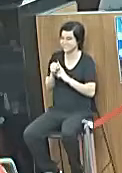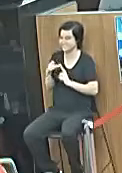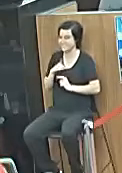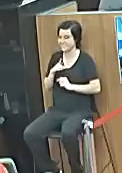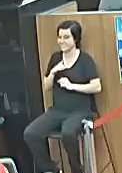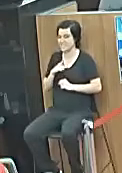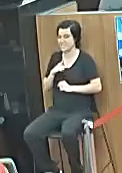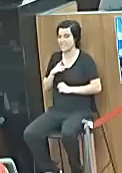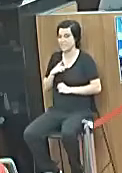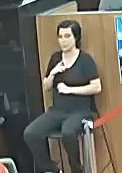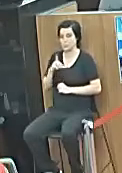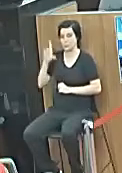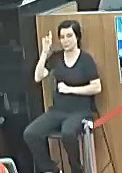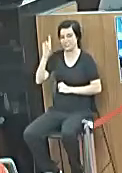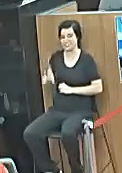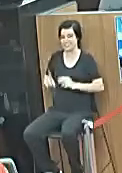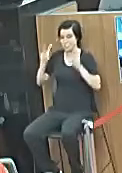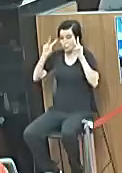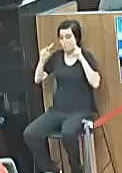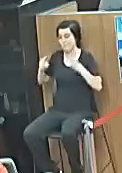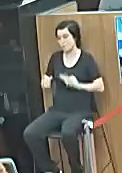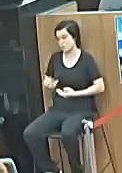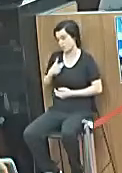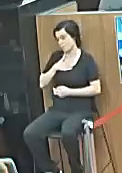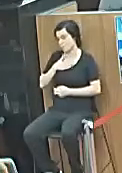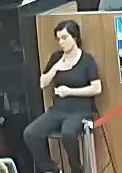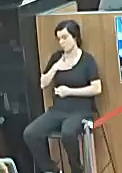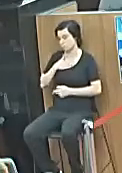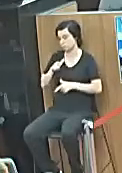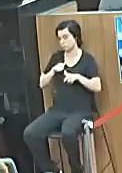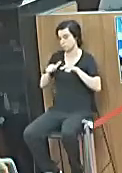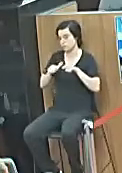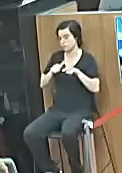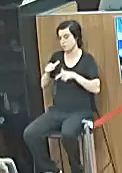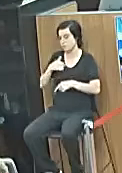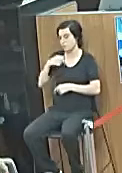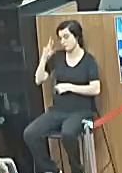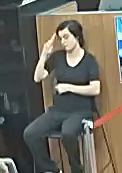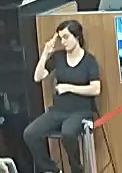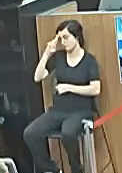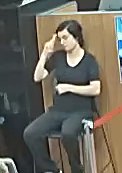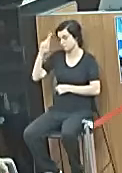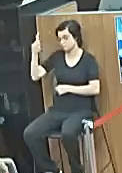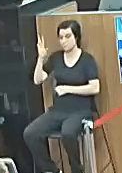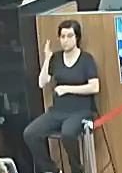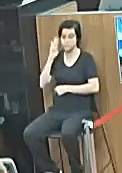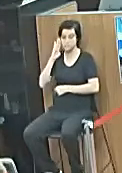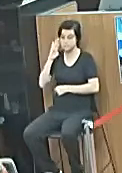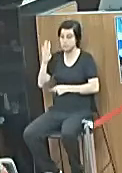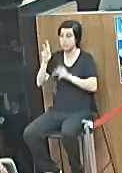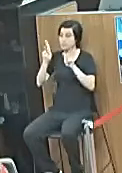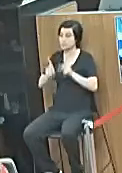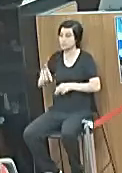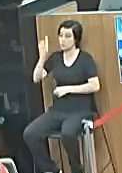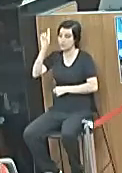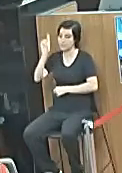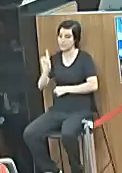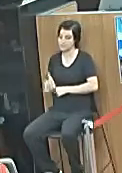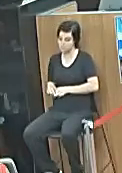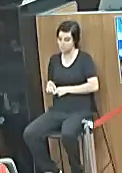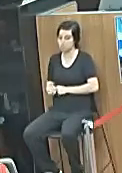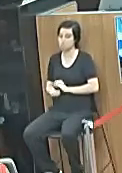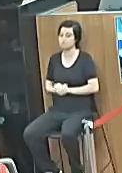que a área que eu atuo é como presidente do conselho estadual da pessoa com deficiência né